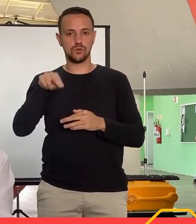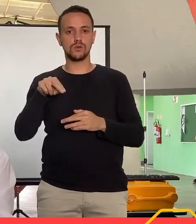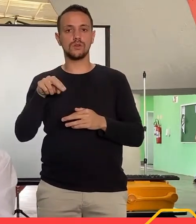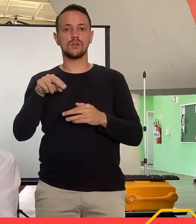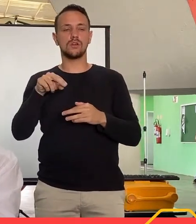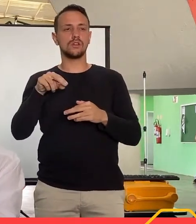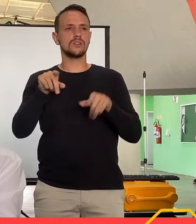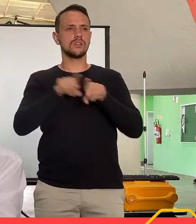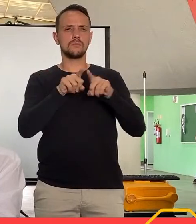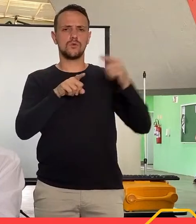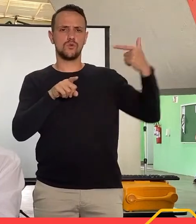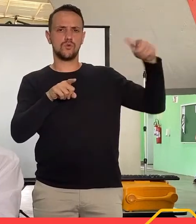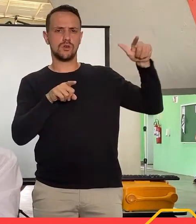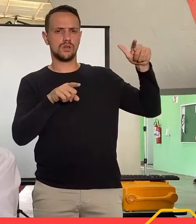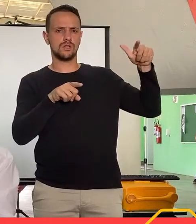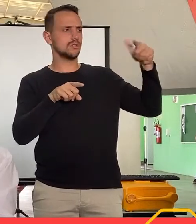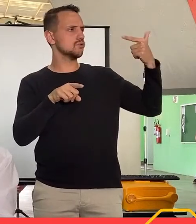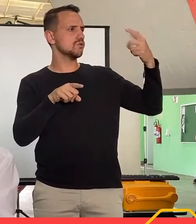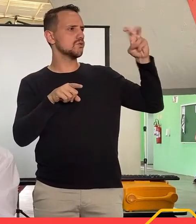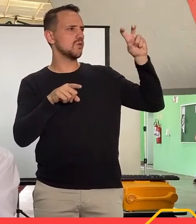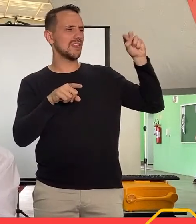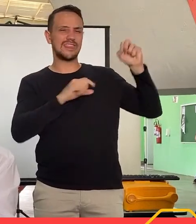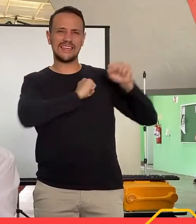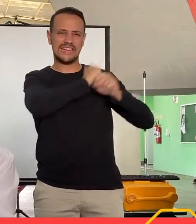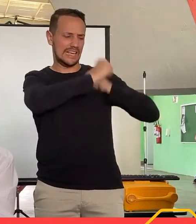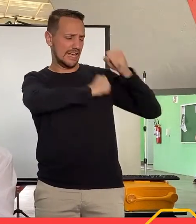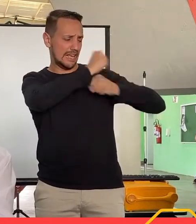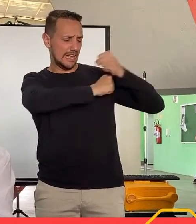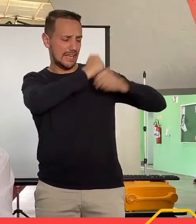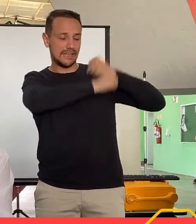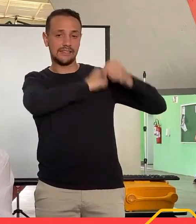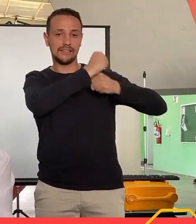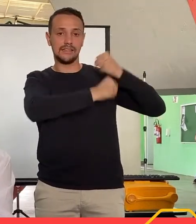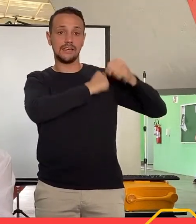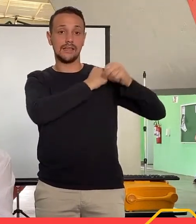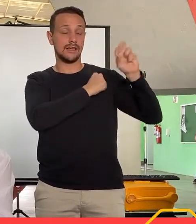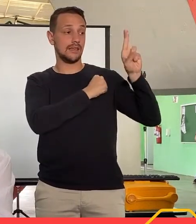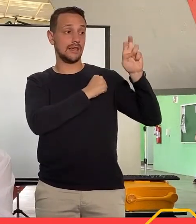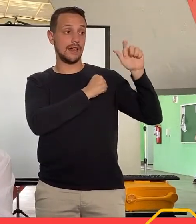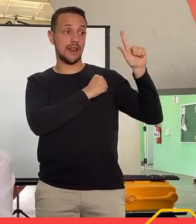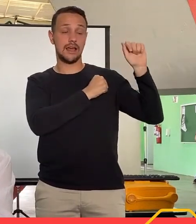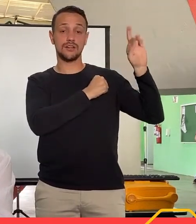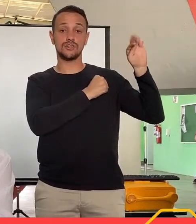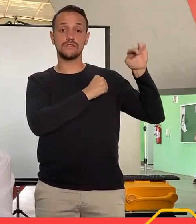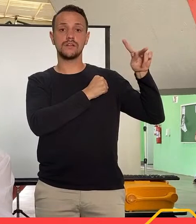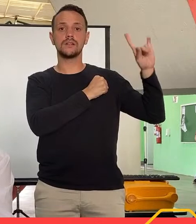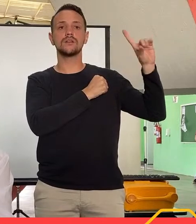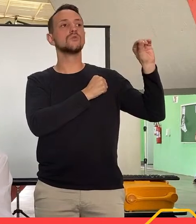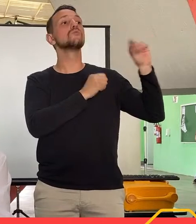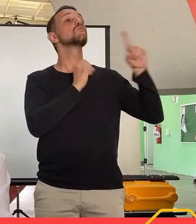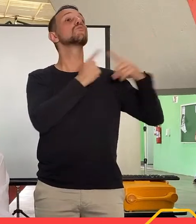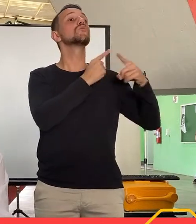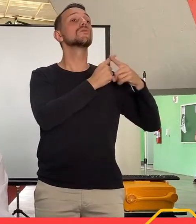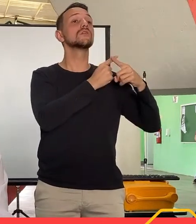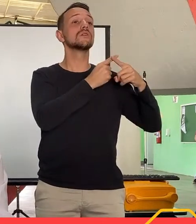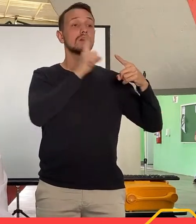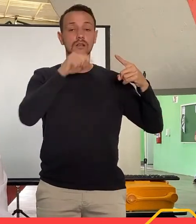da relatividade, 250 anos depois, mas pelos mesmos procedimentos